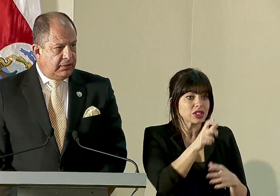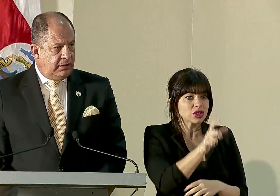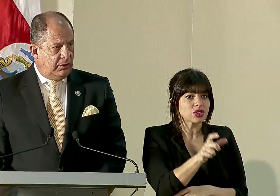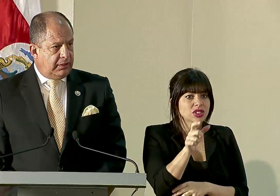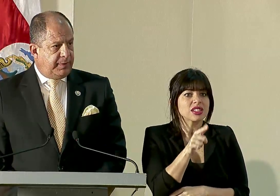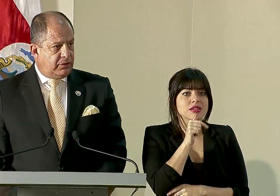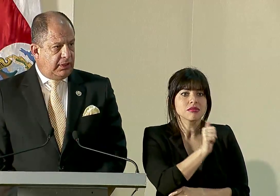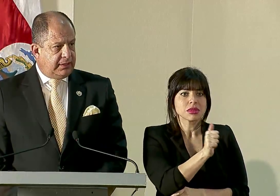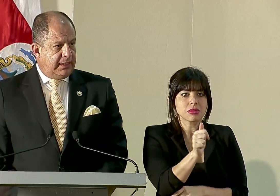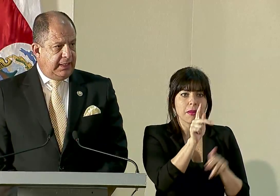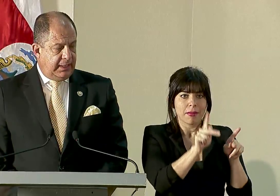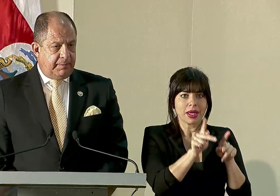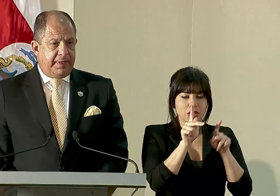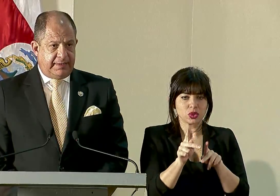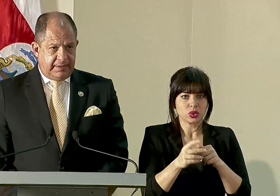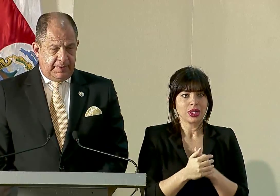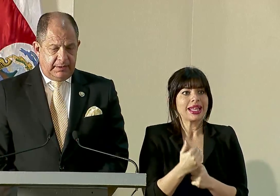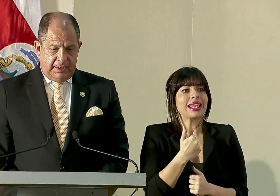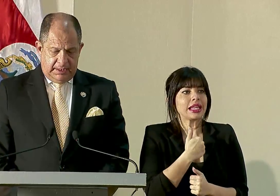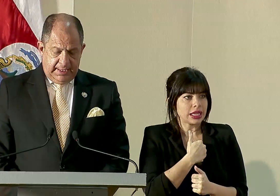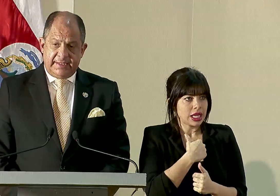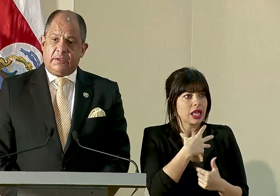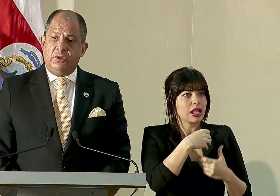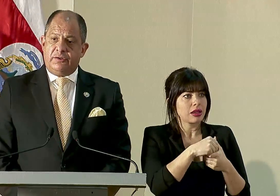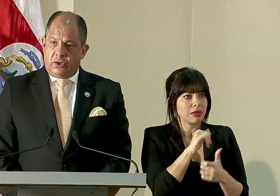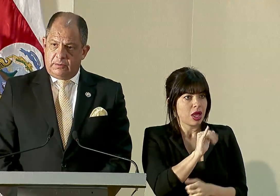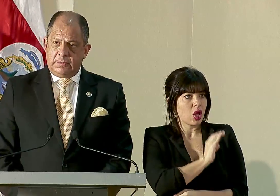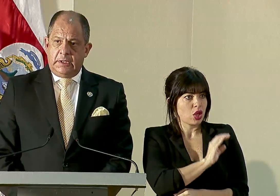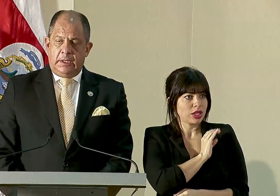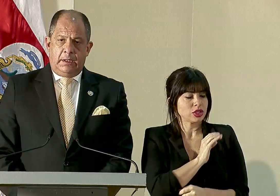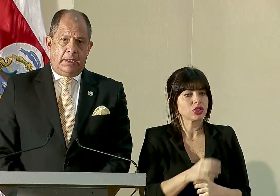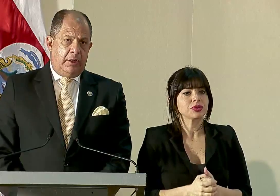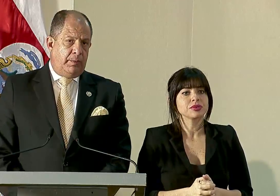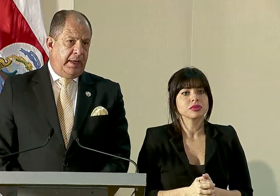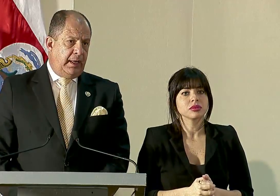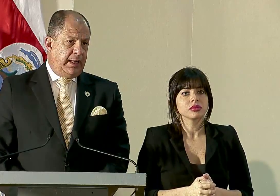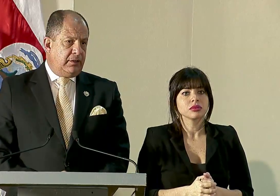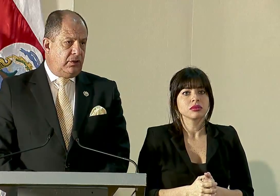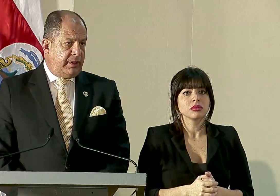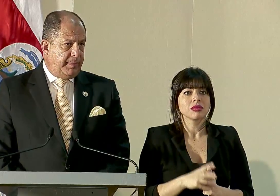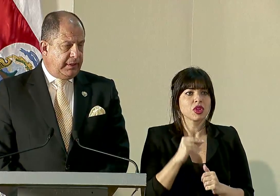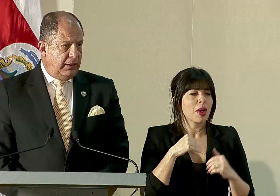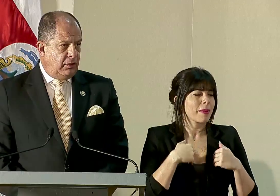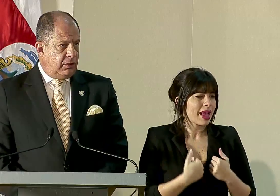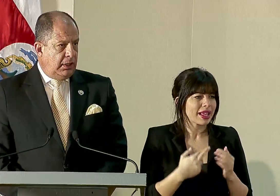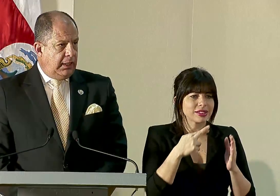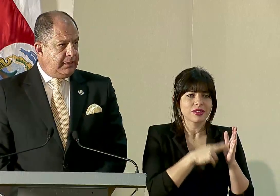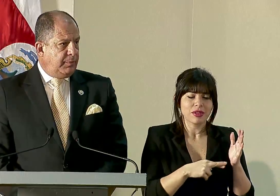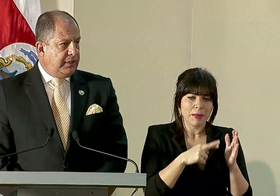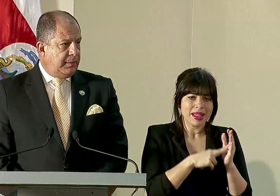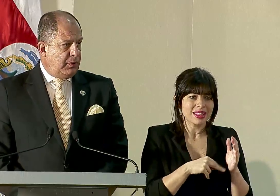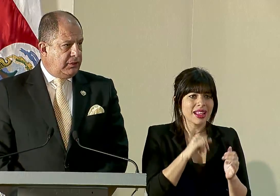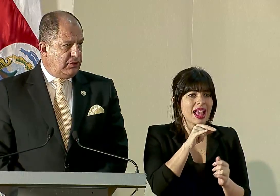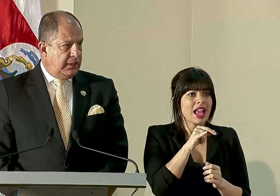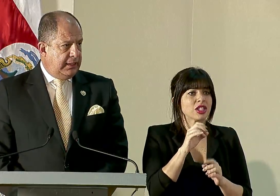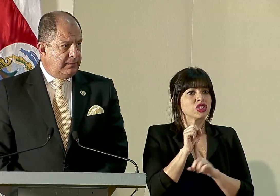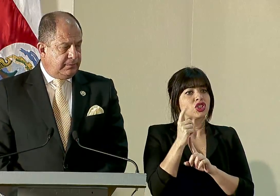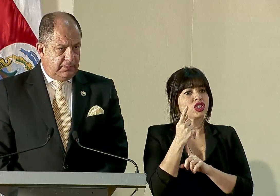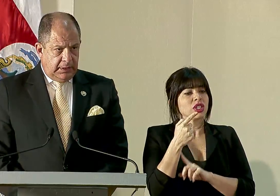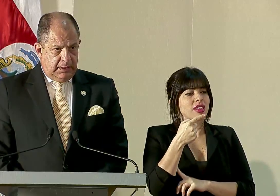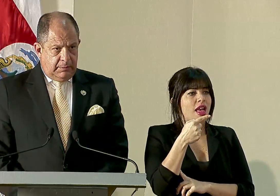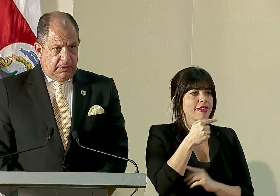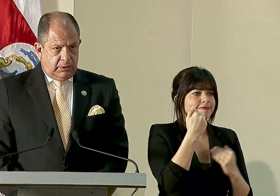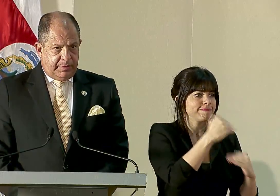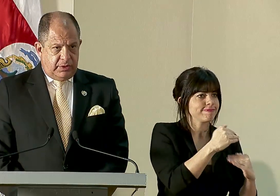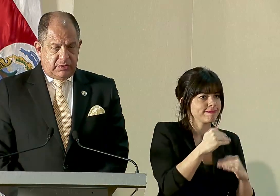maestros han sido las personas que tienen precisamente esa condición, que no me canso de repetirlo, es impuesta por la sociedad.